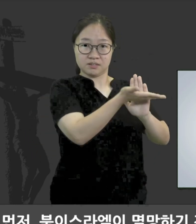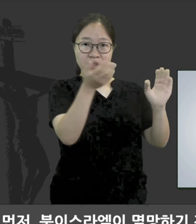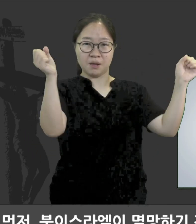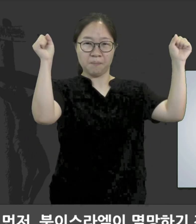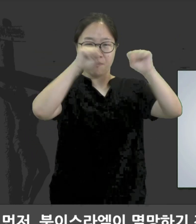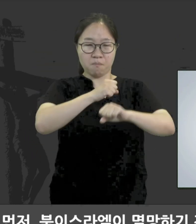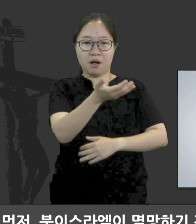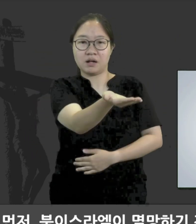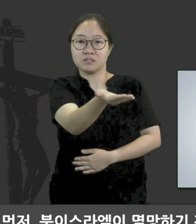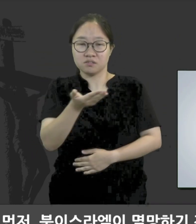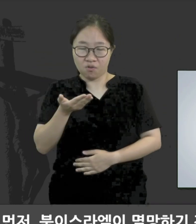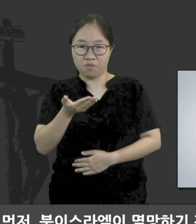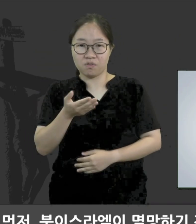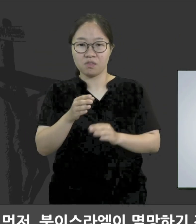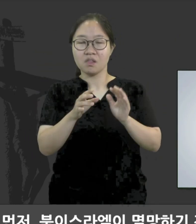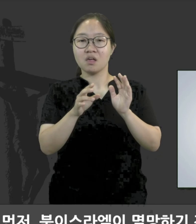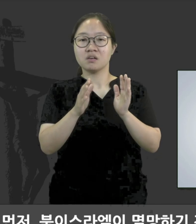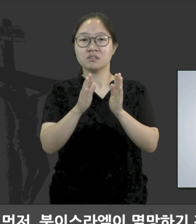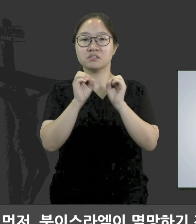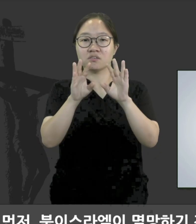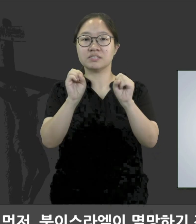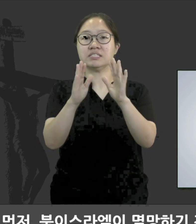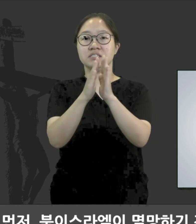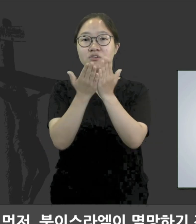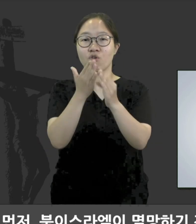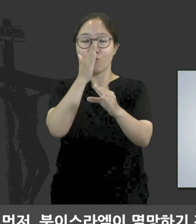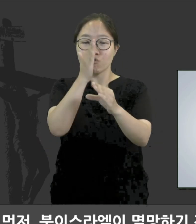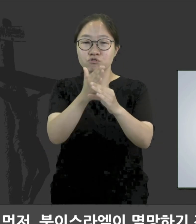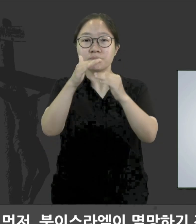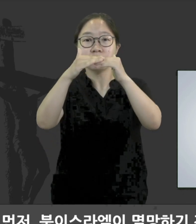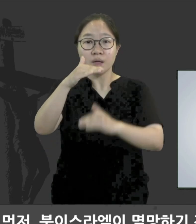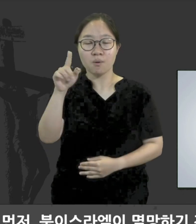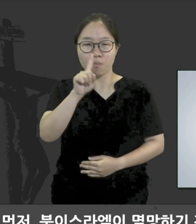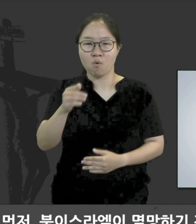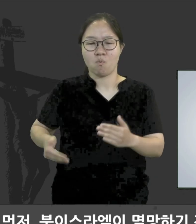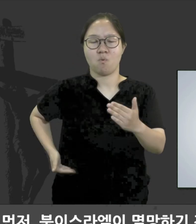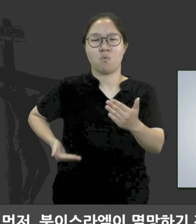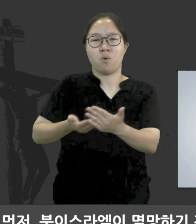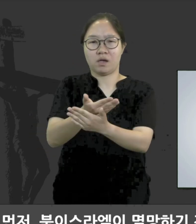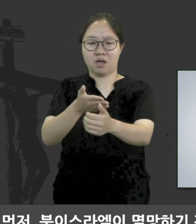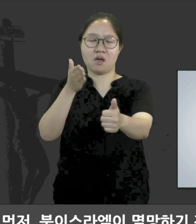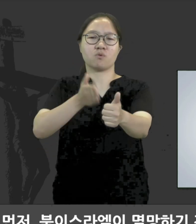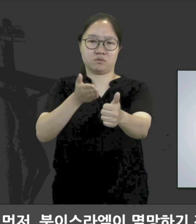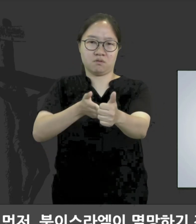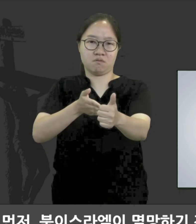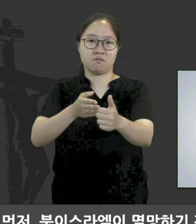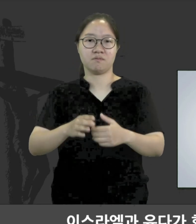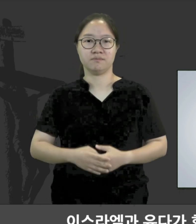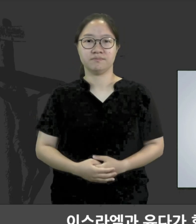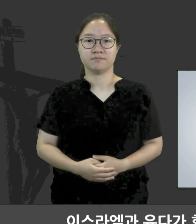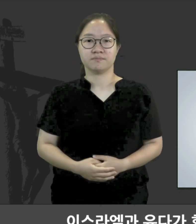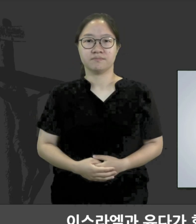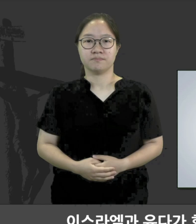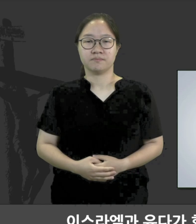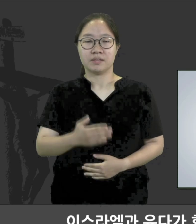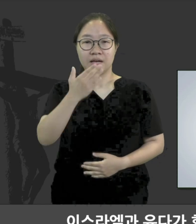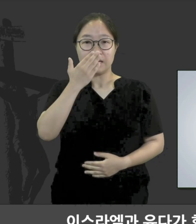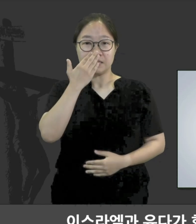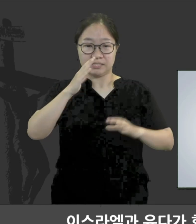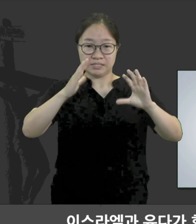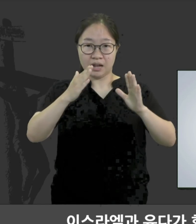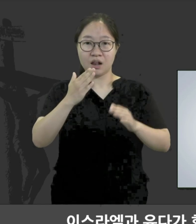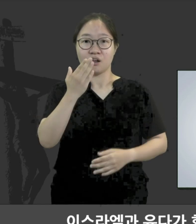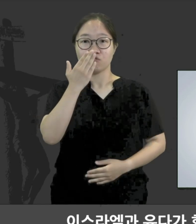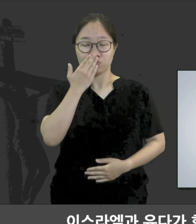북이스라엘이 멸망하기 전 초기 소선지서들의 핵심 메시지는 회개를 요청하는 것입니다. 이스라엘과